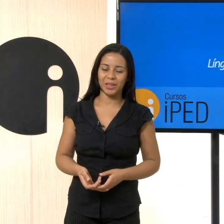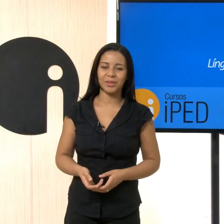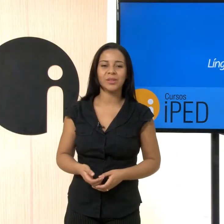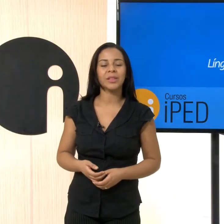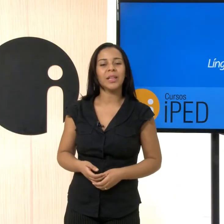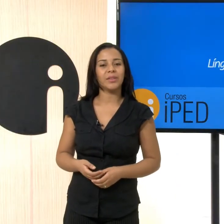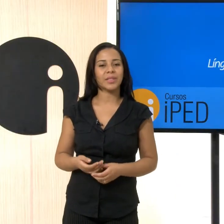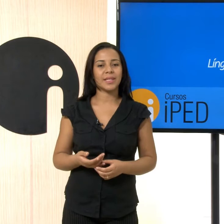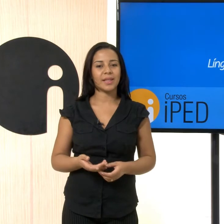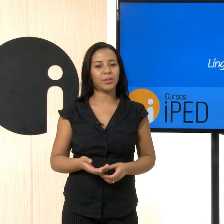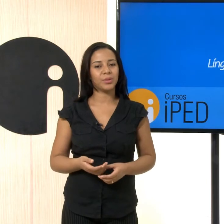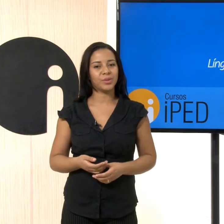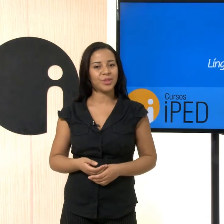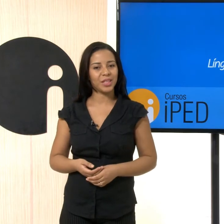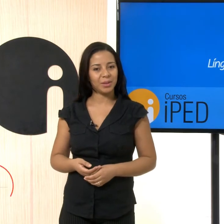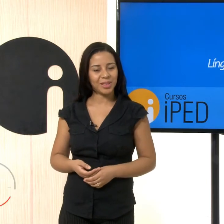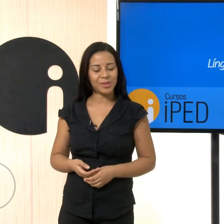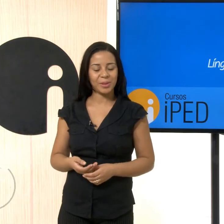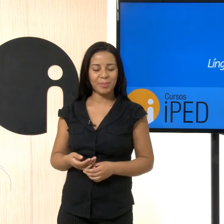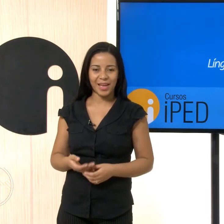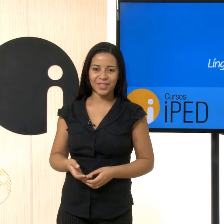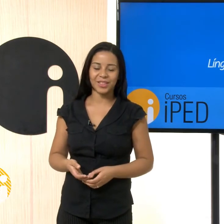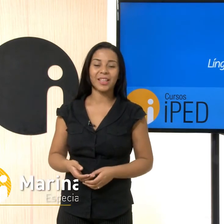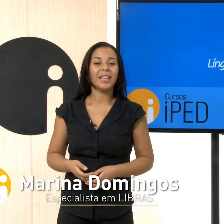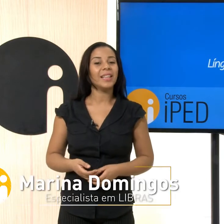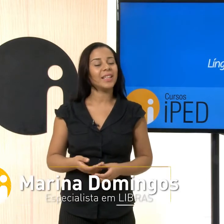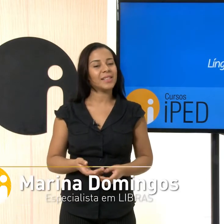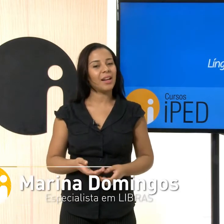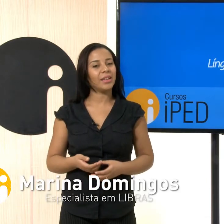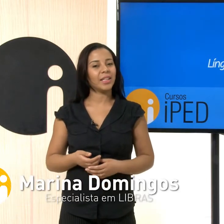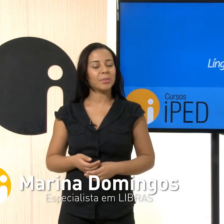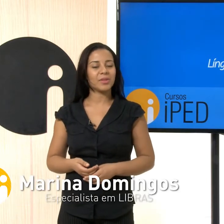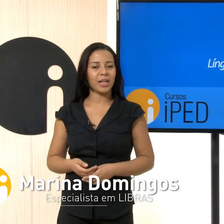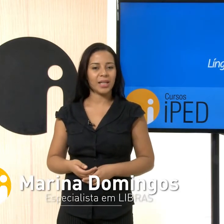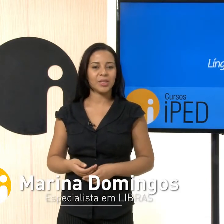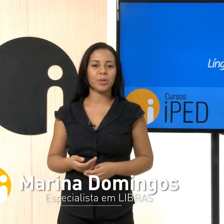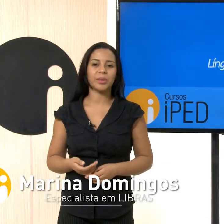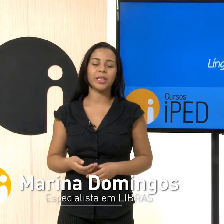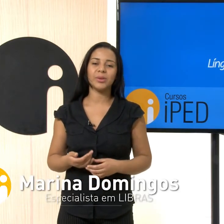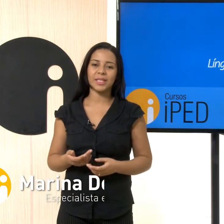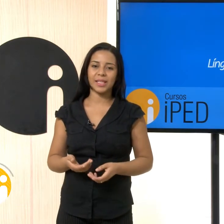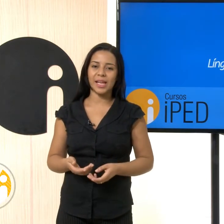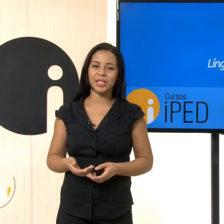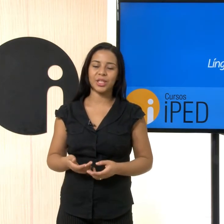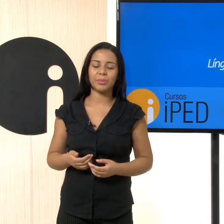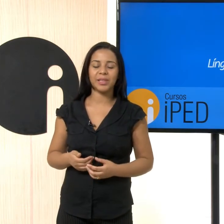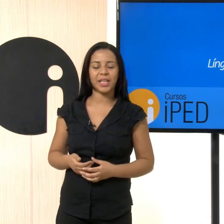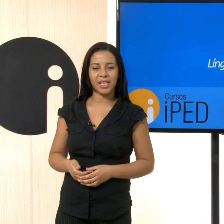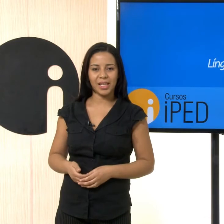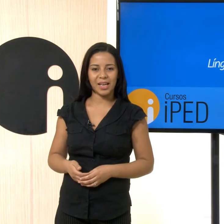Domingos e você está no curso de Libras do IPED. E nesta aula iremos falar sobre iconicidade e arbitrariedade.